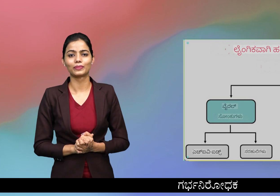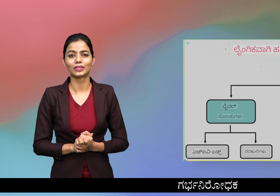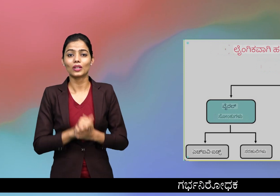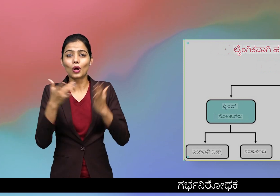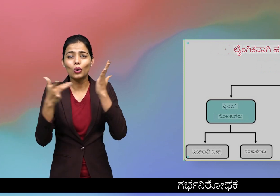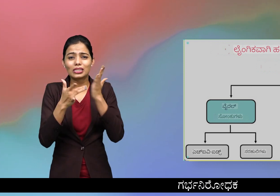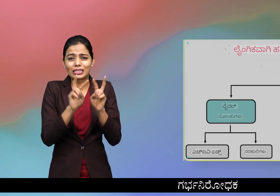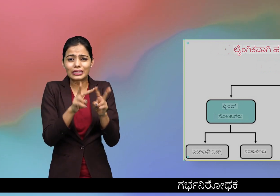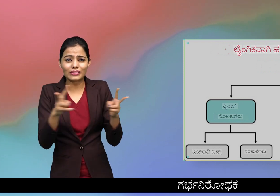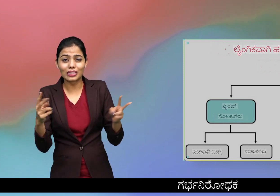ಗರ್ಭನಿರೋಧಕ,